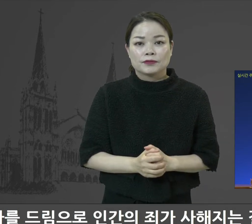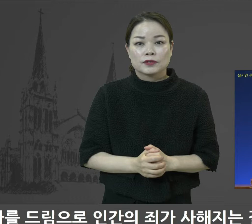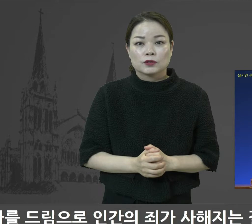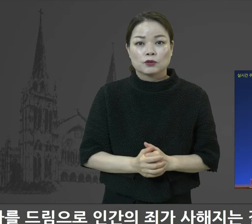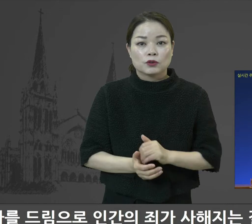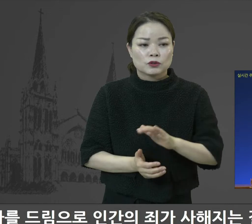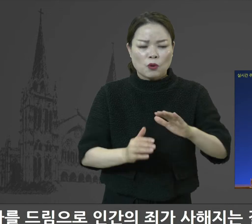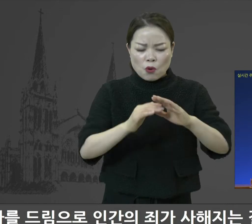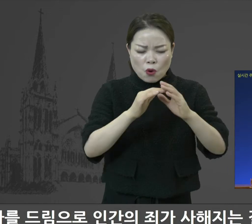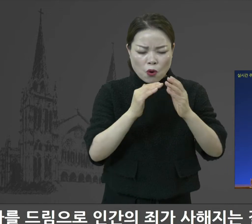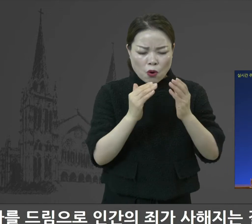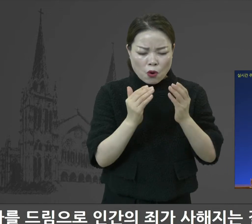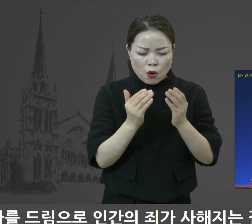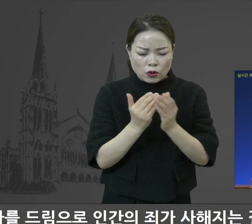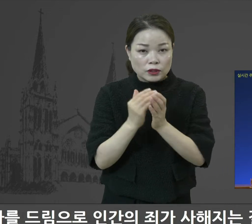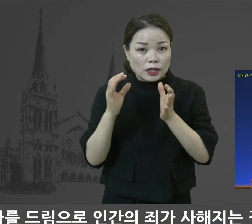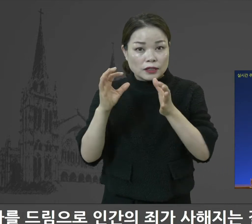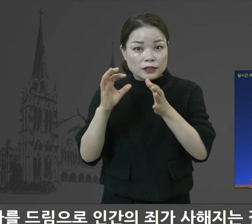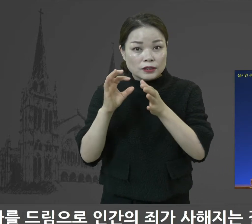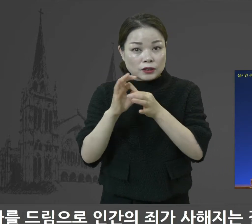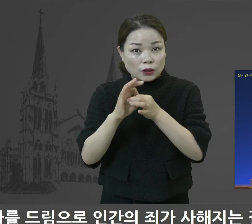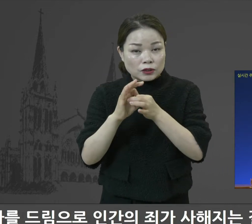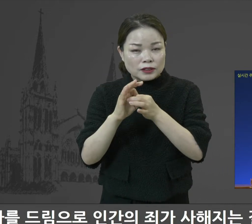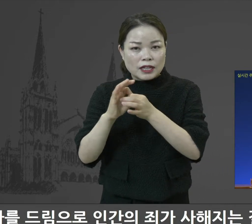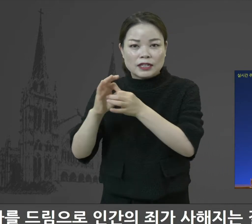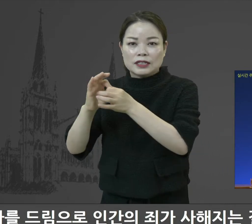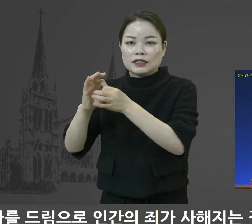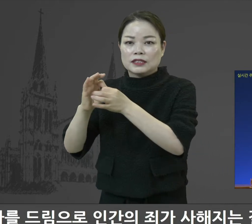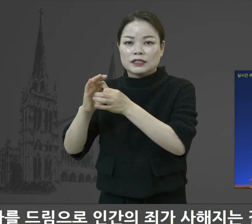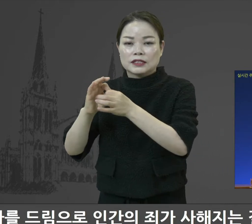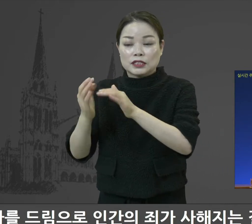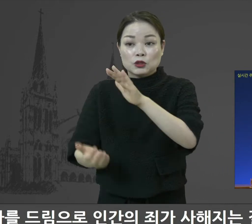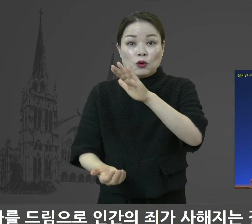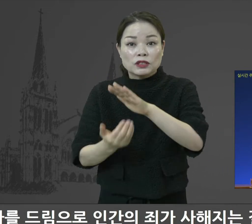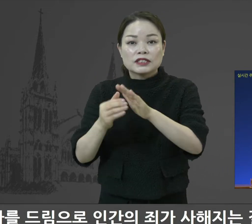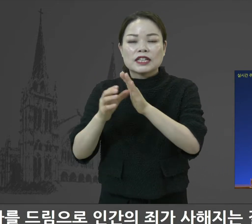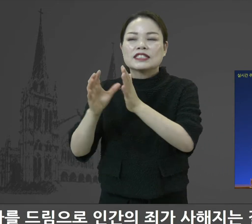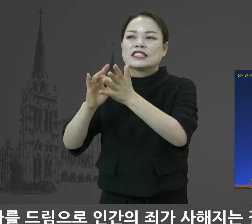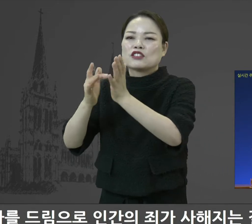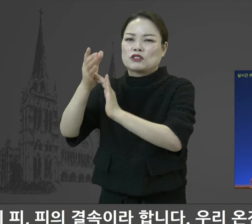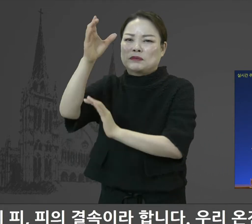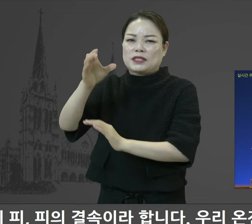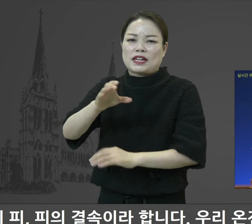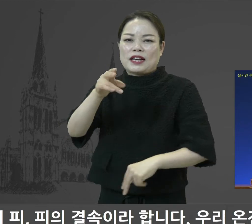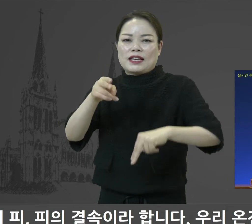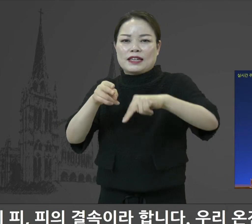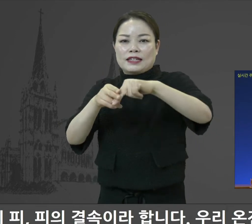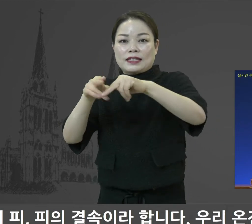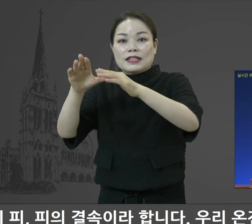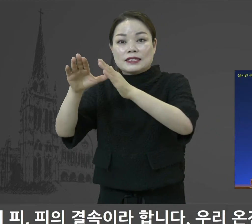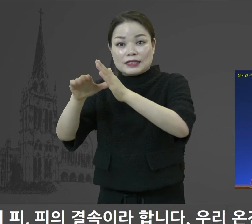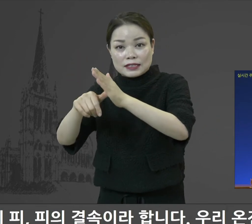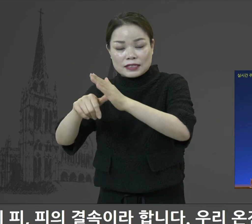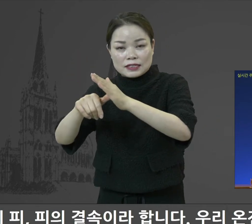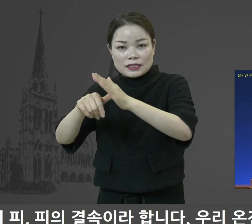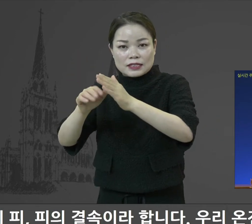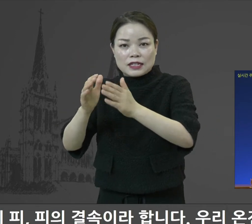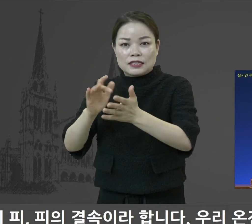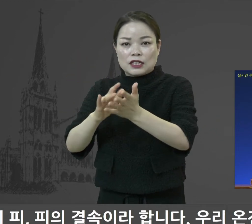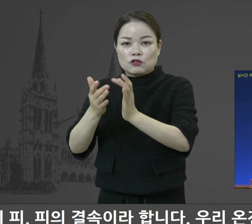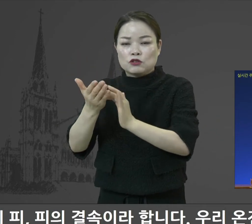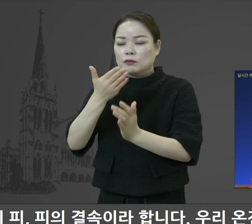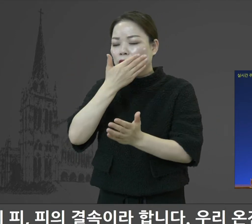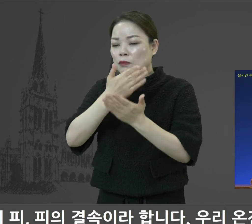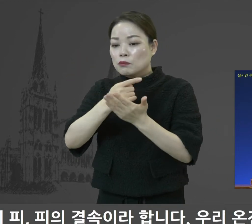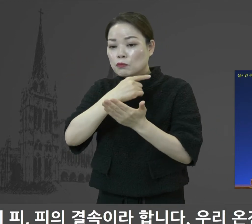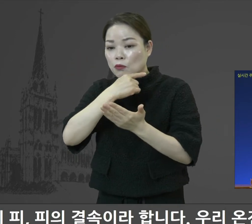우리 온전한 결속은 언제 이루어집니까? 예수님이 십자가에 달리셨을 때. 그래서 예수님의 보혈을 우리를